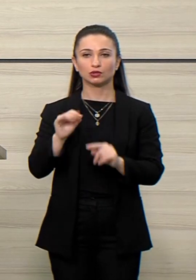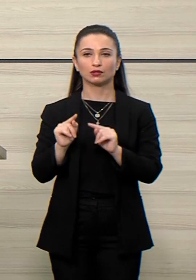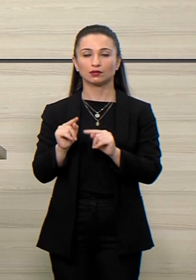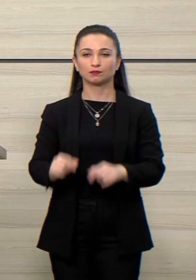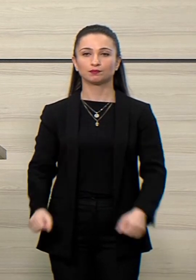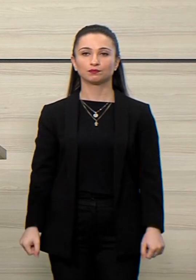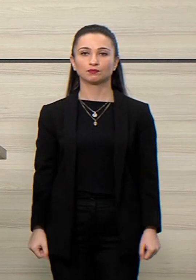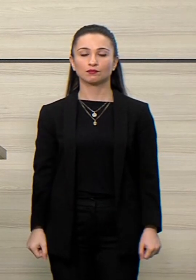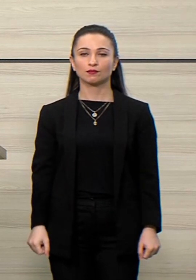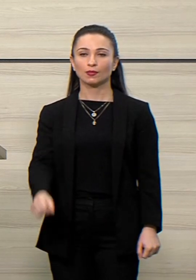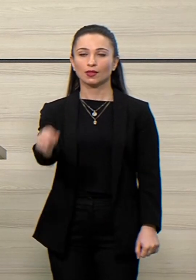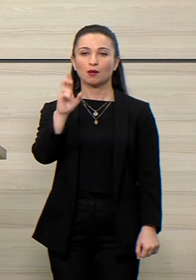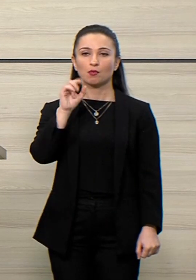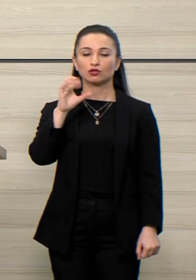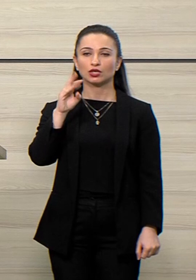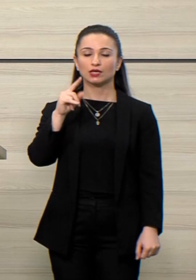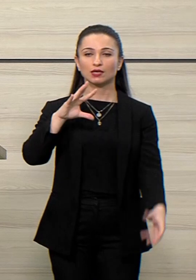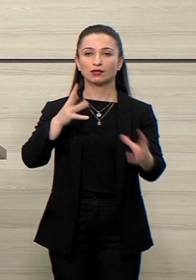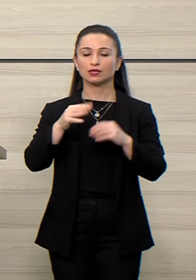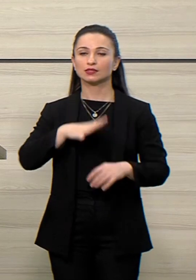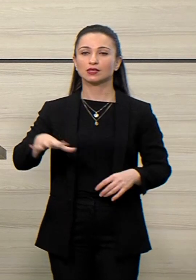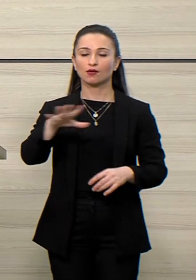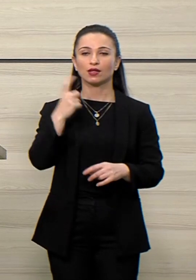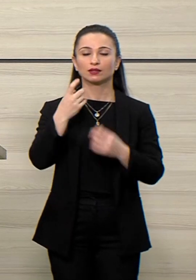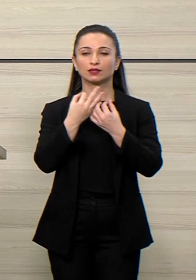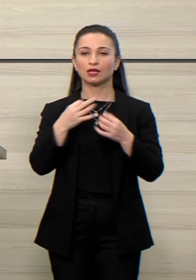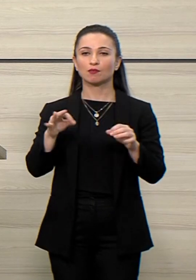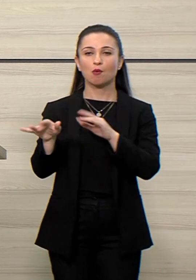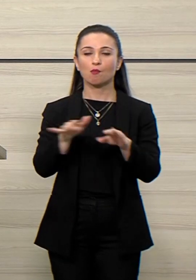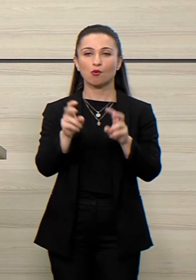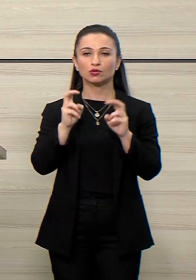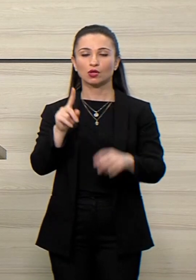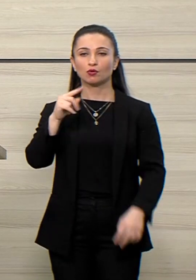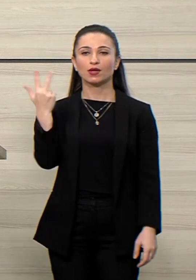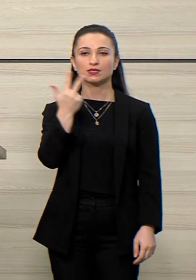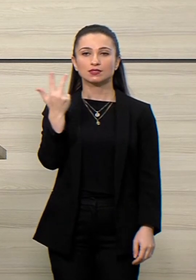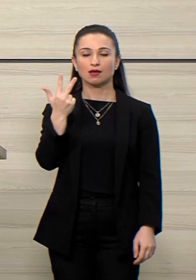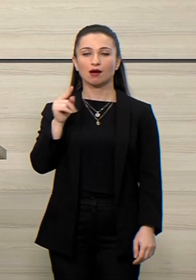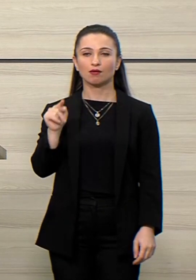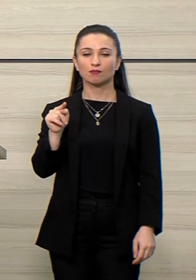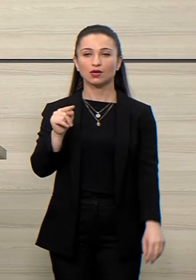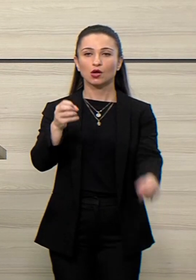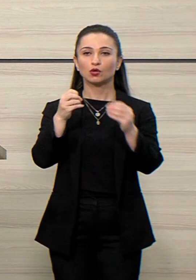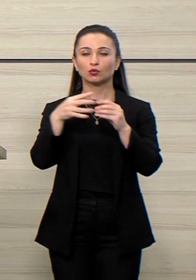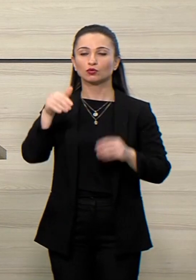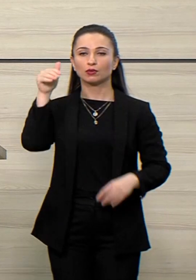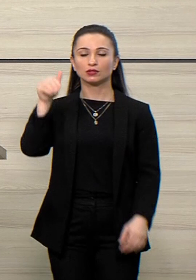3,79%. ნინო ბურჯანაძე ერთიანი საქართველო დემოკრატიული მოძრაობა ნომერი 3